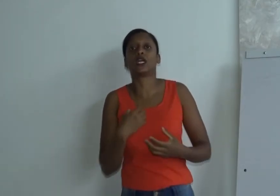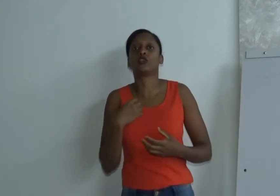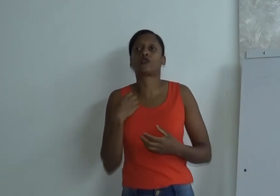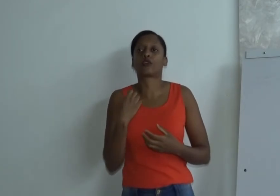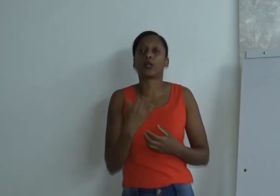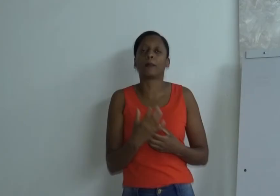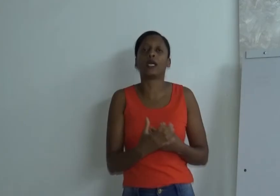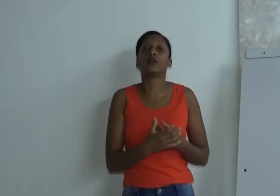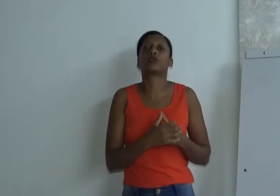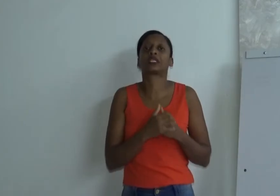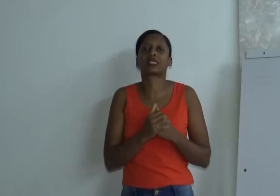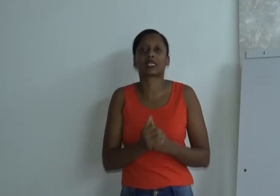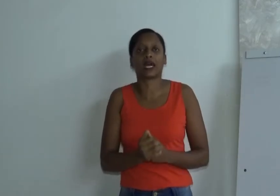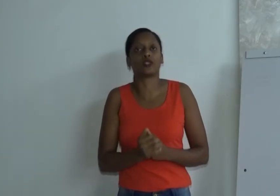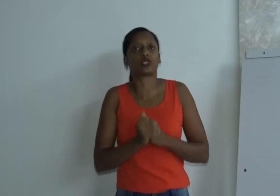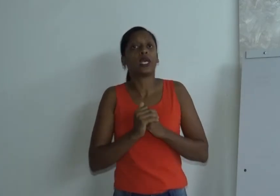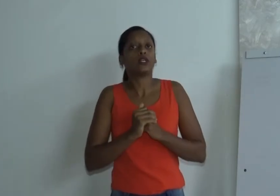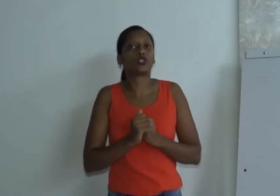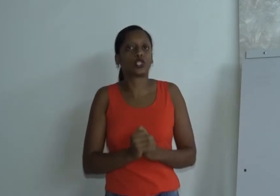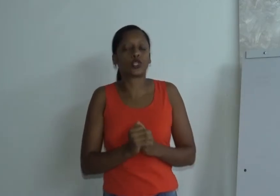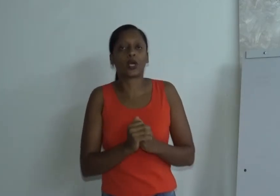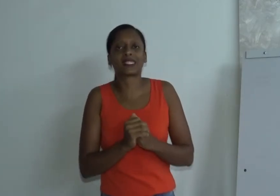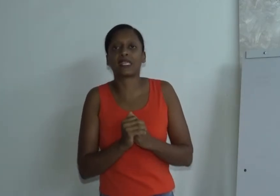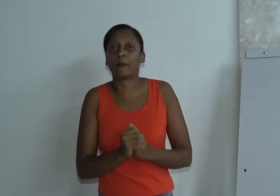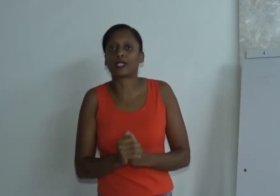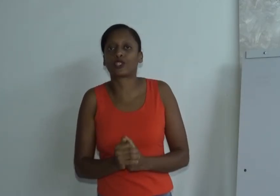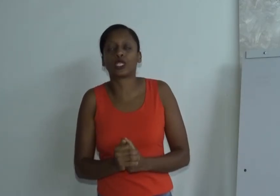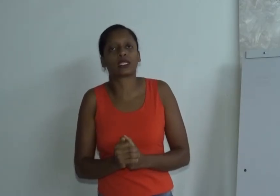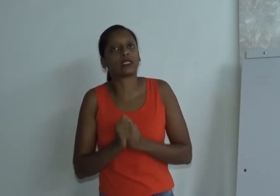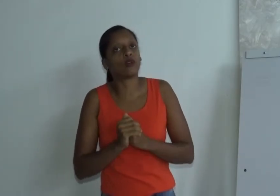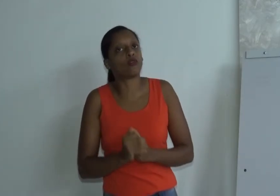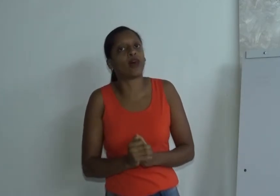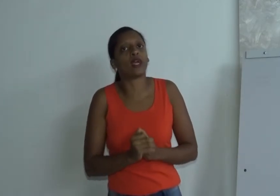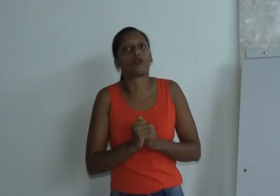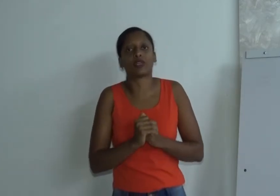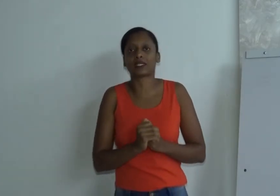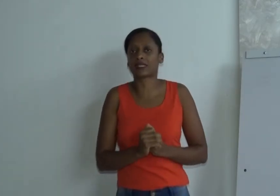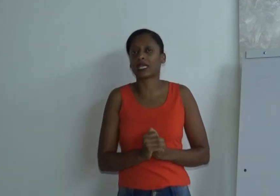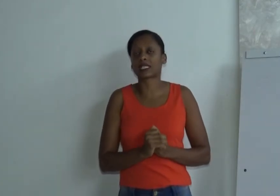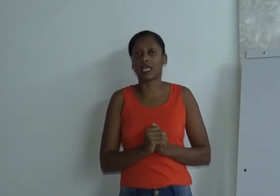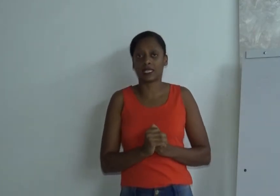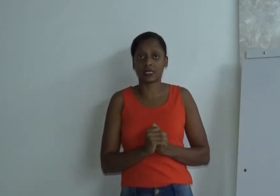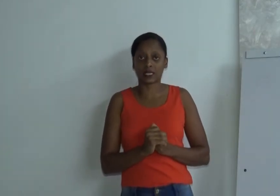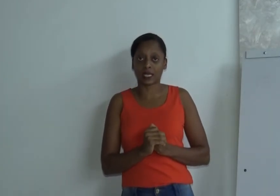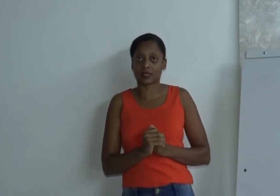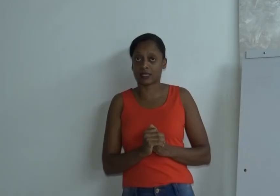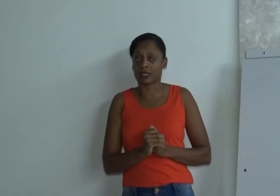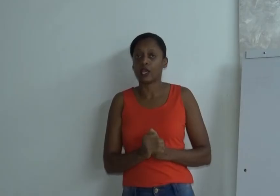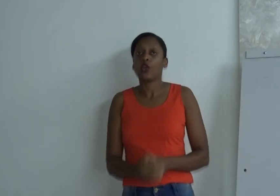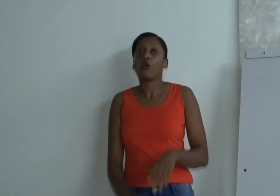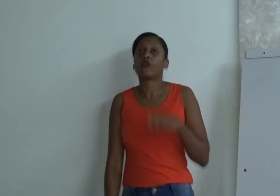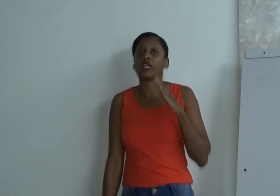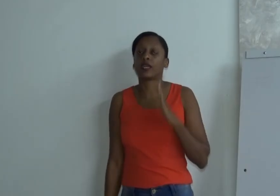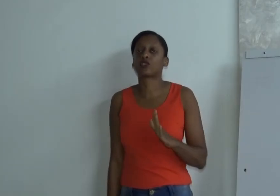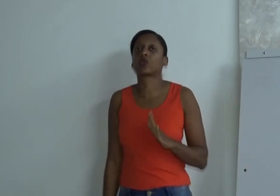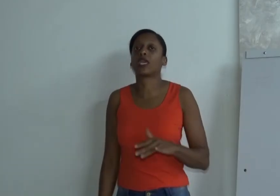cristalizando, formando cristais de hidroxiapatita não vai oferecer essa resistência. Oferece o